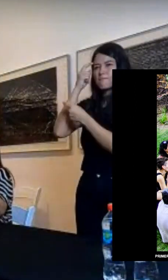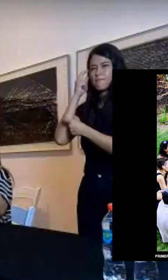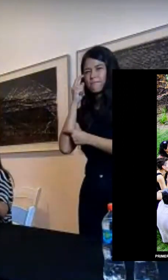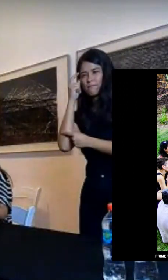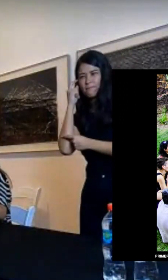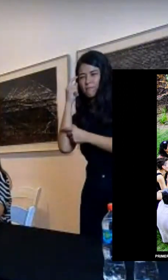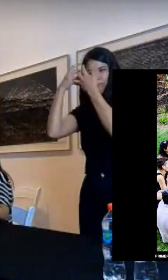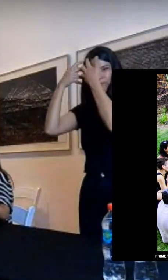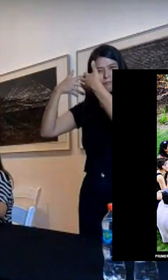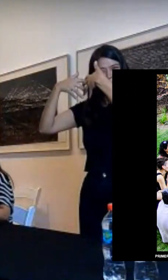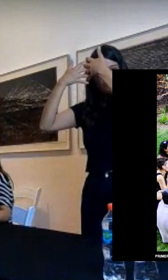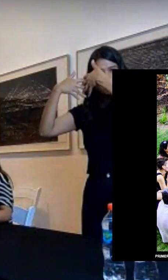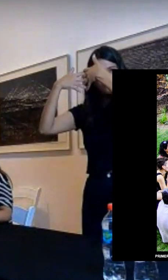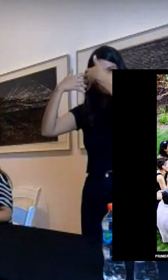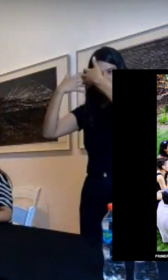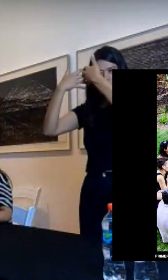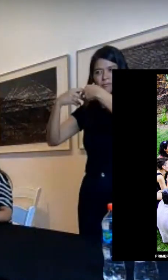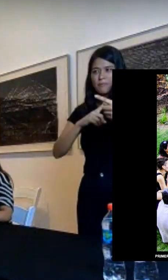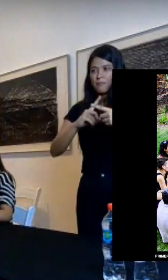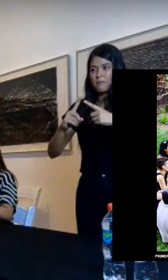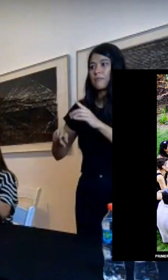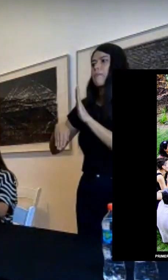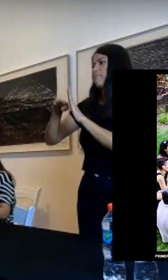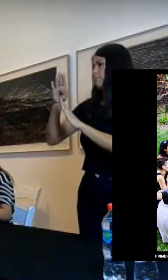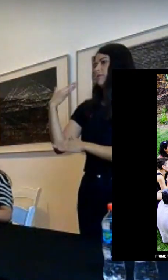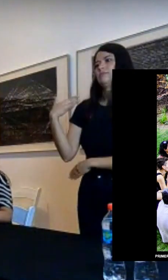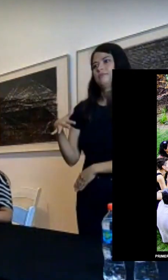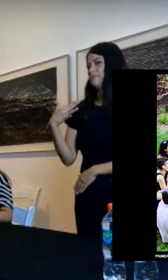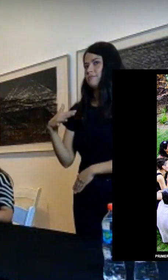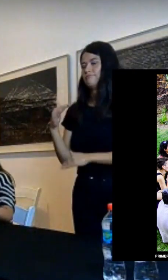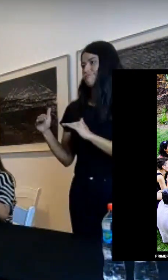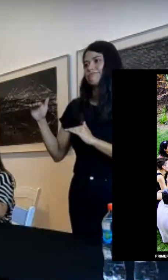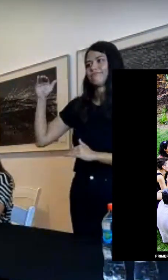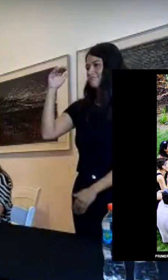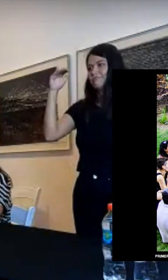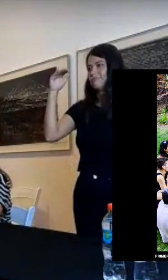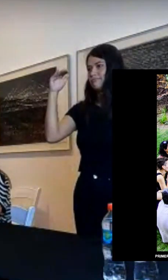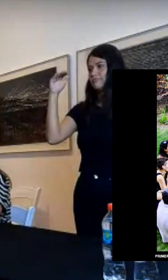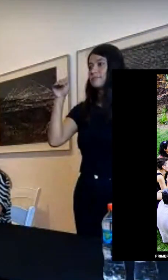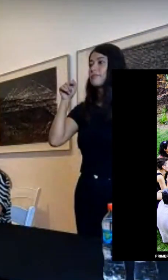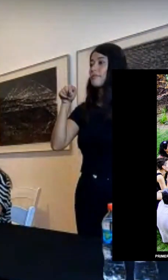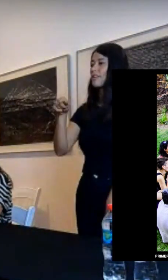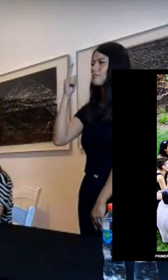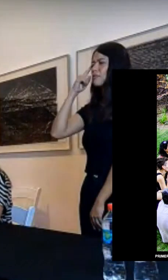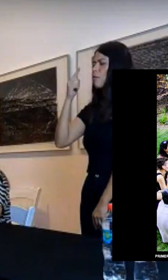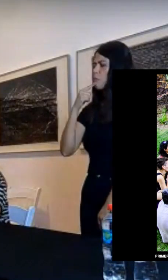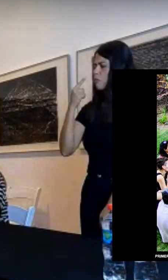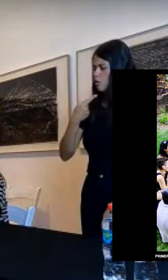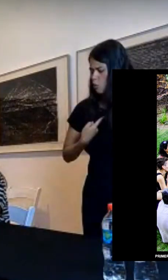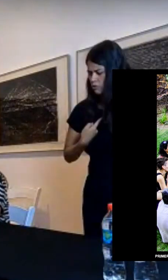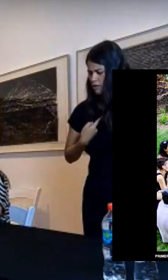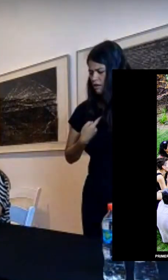de dialogar, eran más imperantes. A partir de eso entonces, nos planteamos también la pregunta,